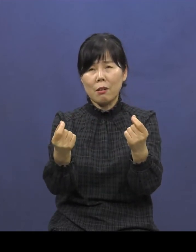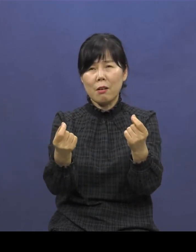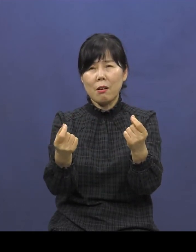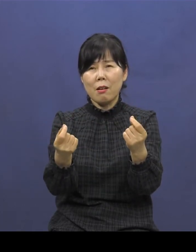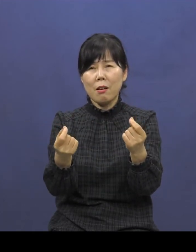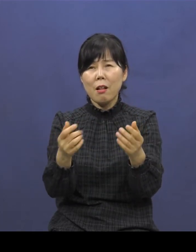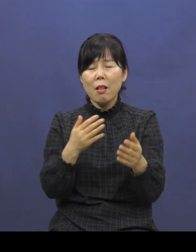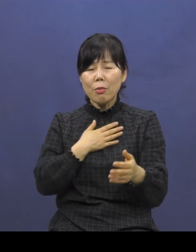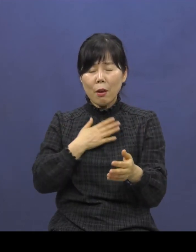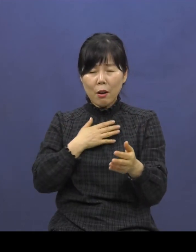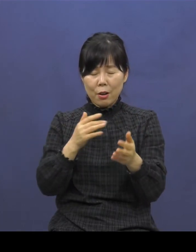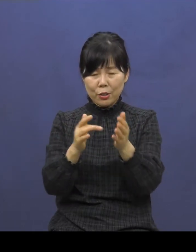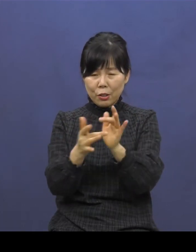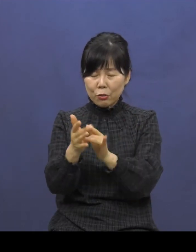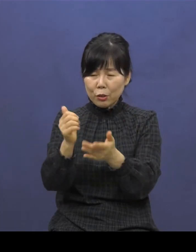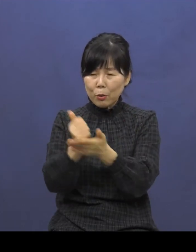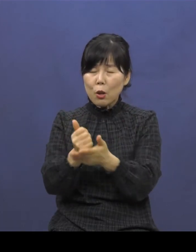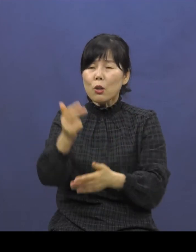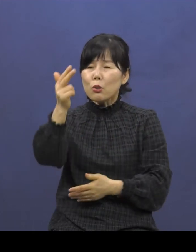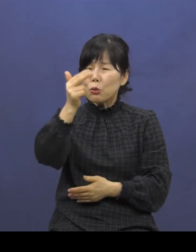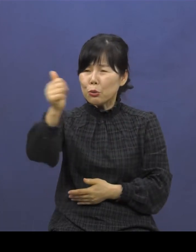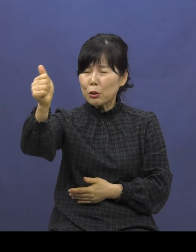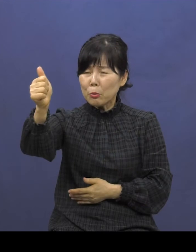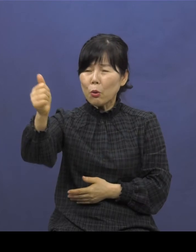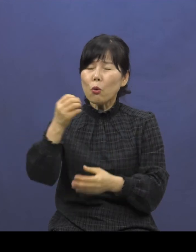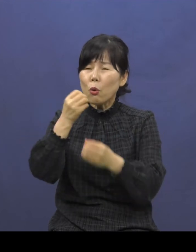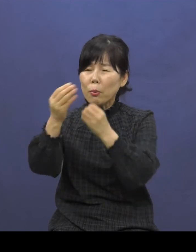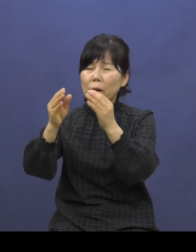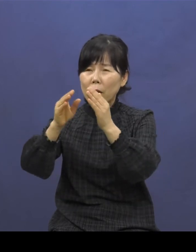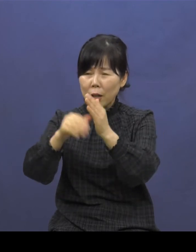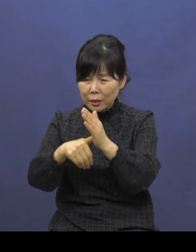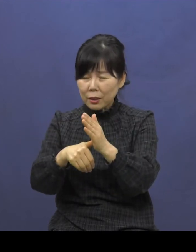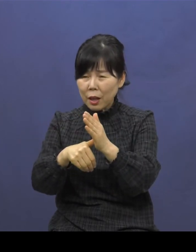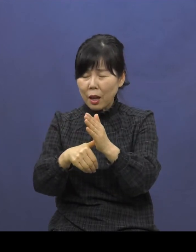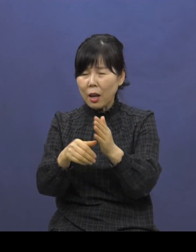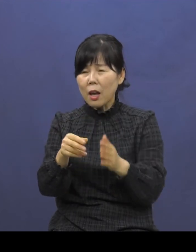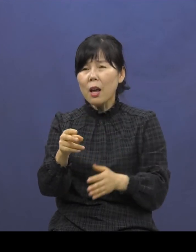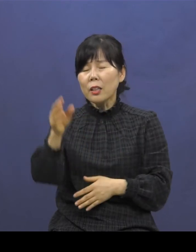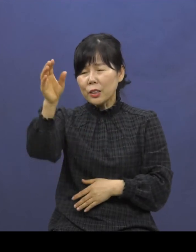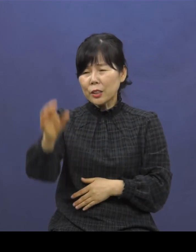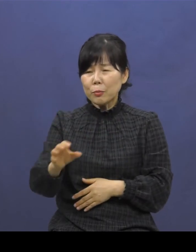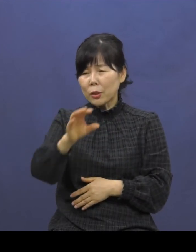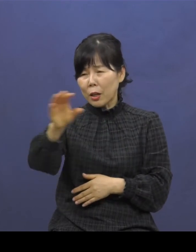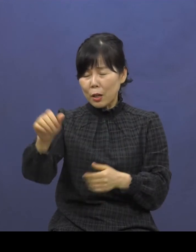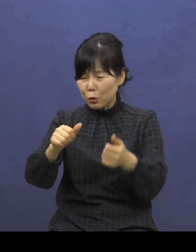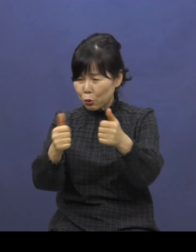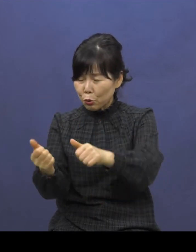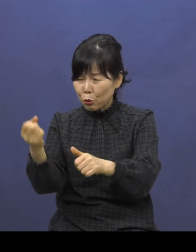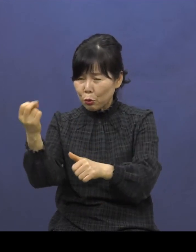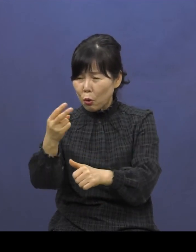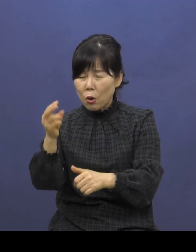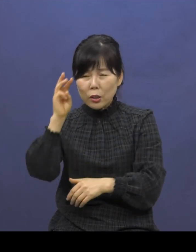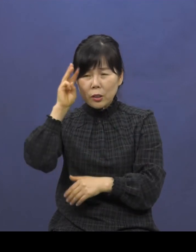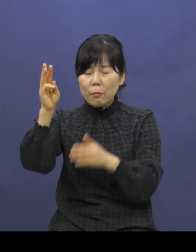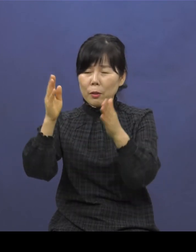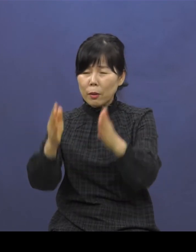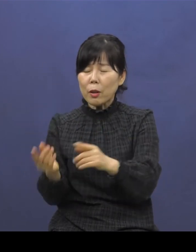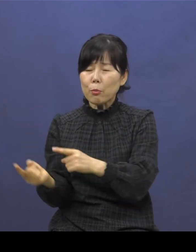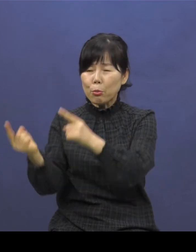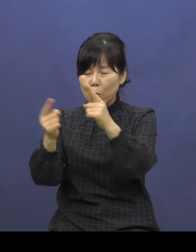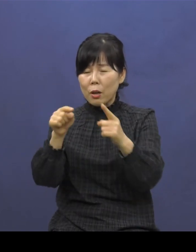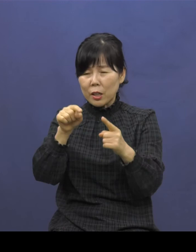그게 신앙 아니에요? 내가 예수를 주라고 고백할 때 거기에는요, 십자가에 죽으시고 3일